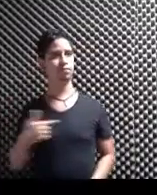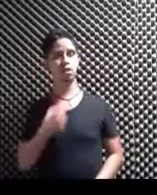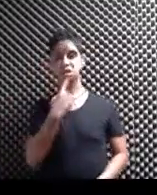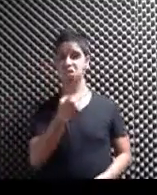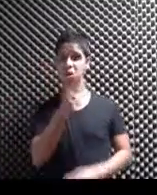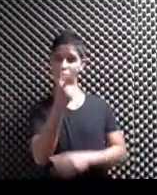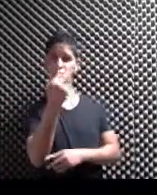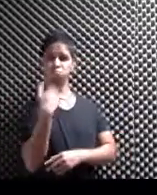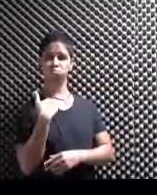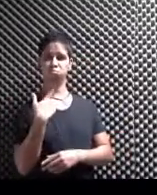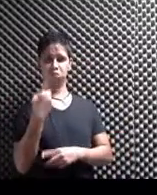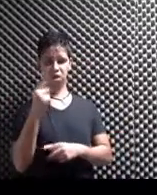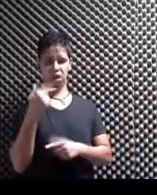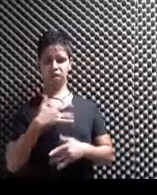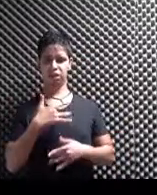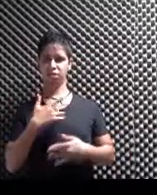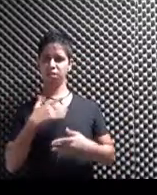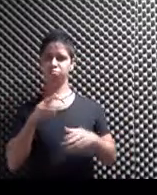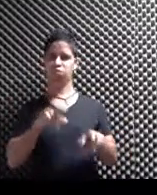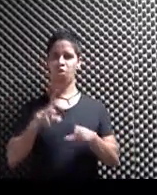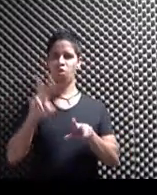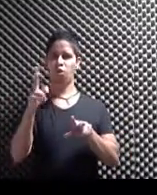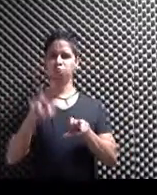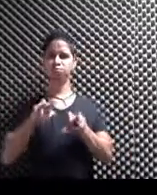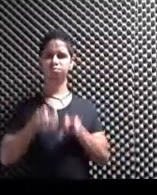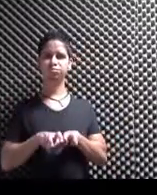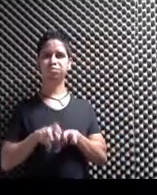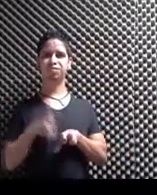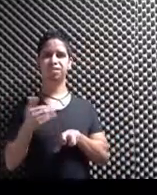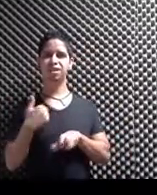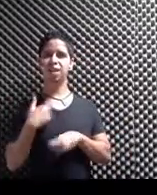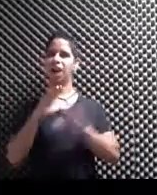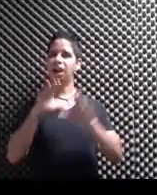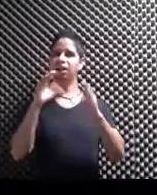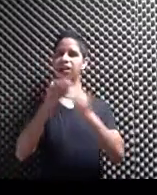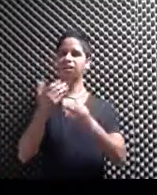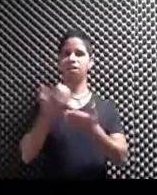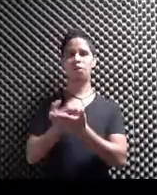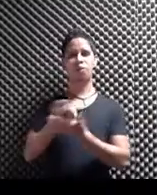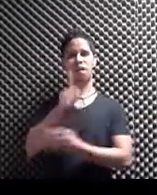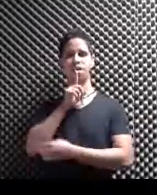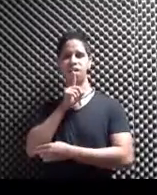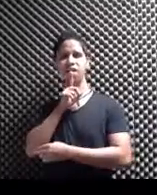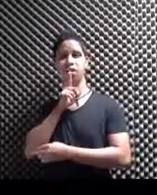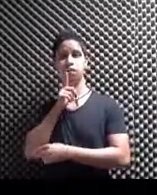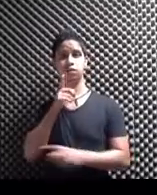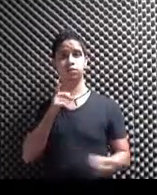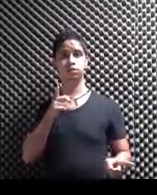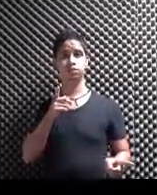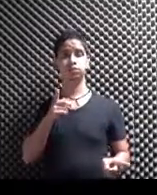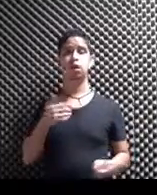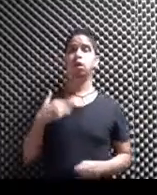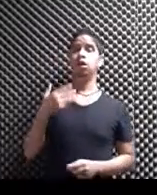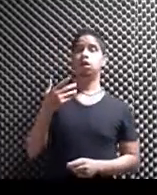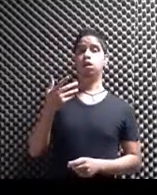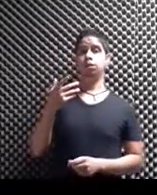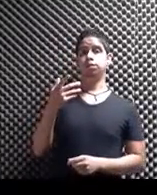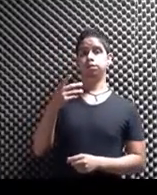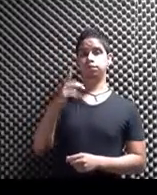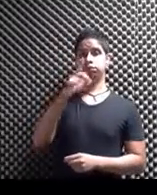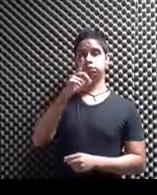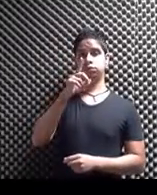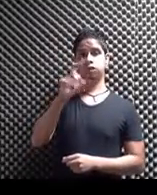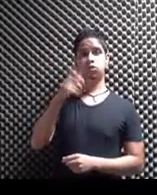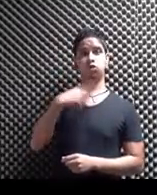si acaso no me gusta el asiento y ir cómodo Eso debe ser la clase económica me imagino ¿Verdad? Alrededor de 630 personas ya han